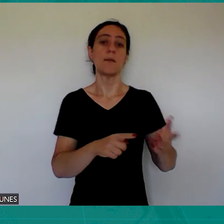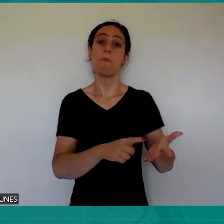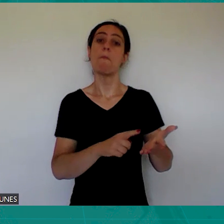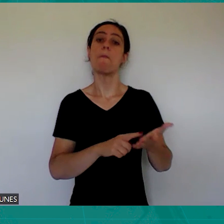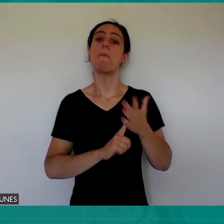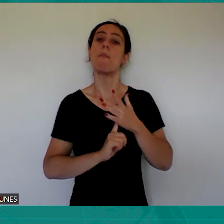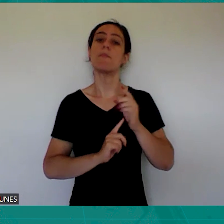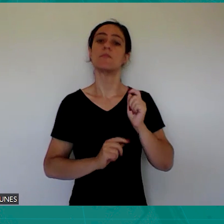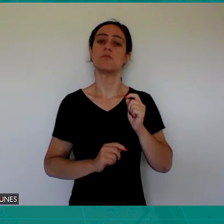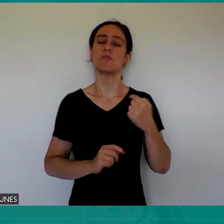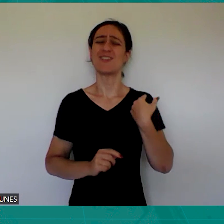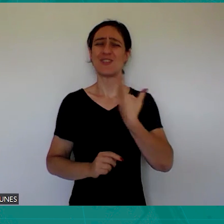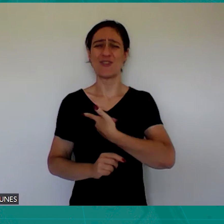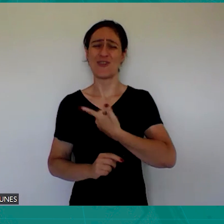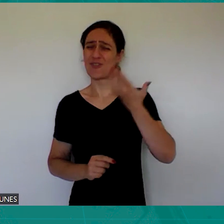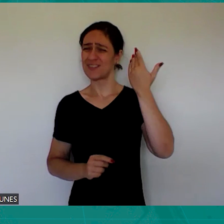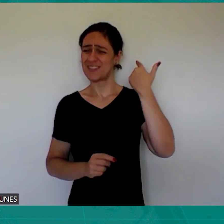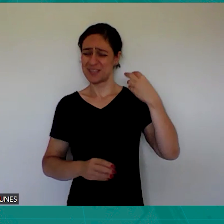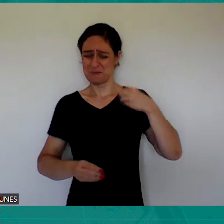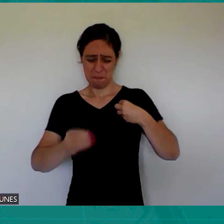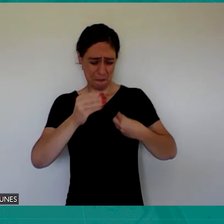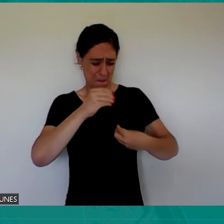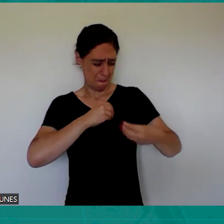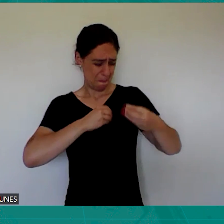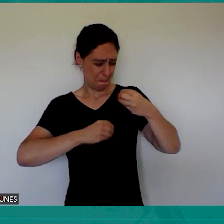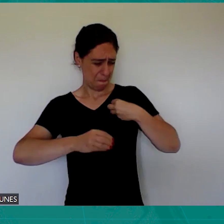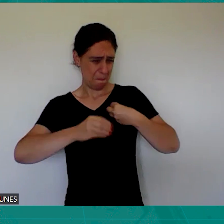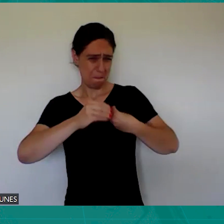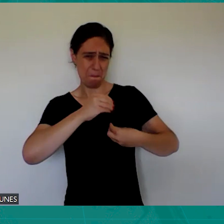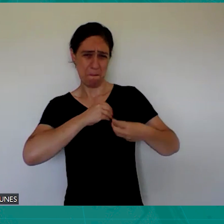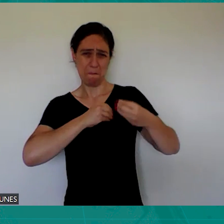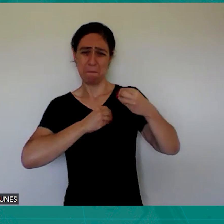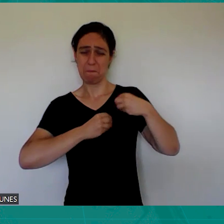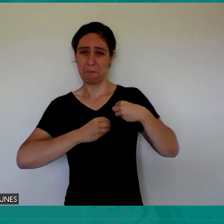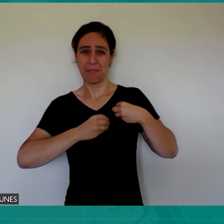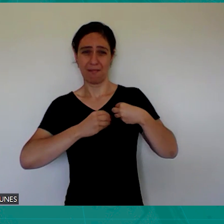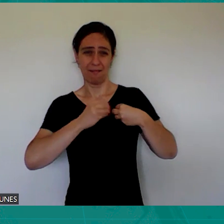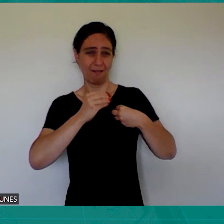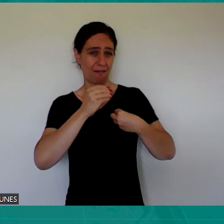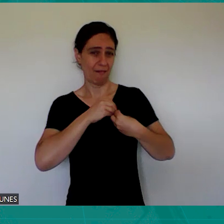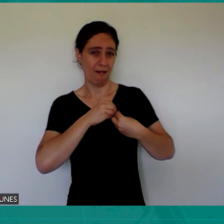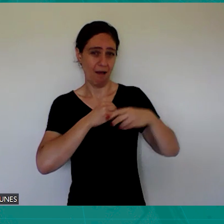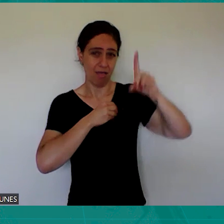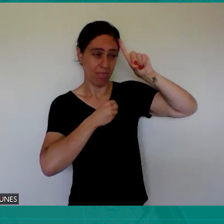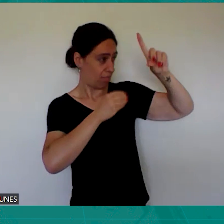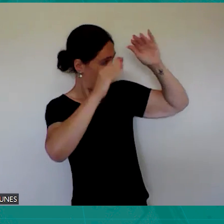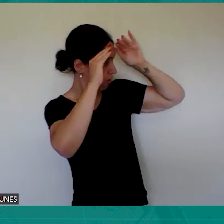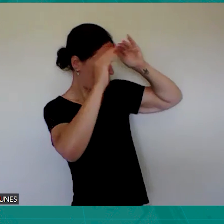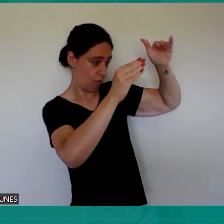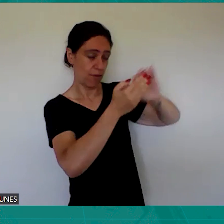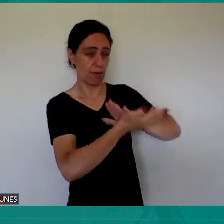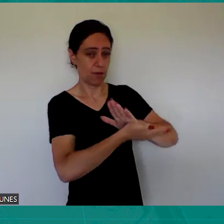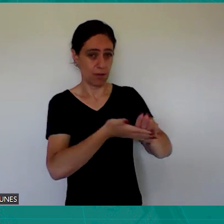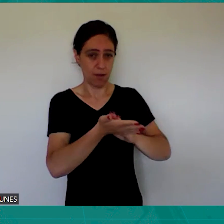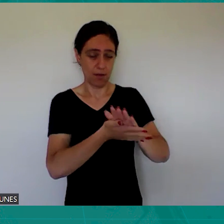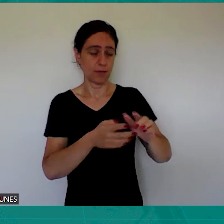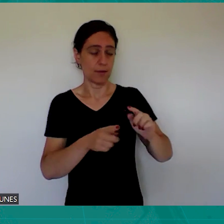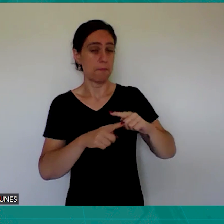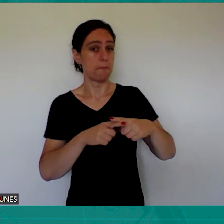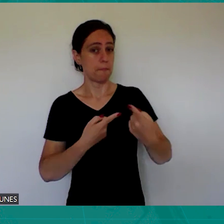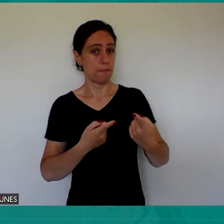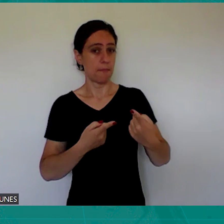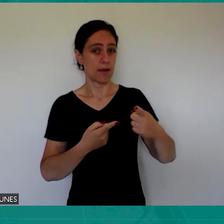éramos leprosos, nós éramos rebeldes contra Deus, mas o Senhor um dia nos